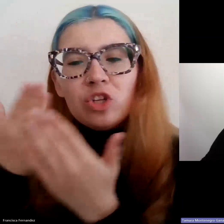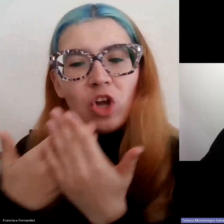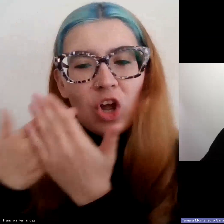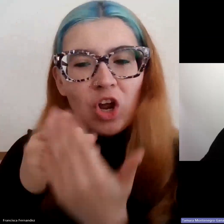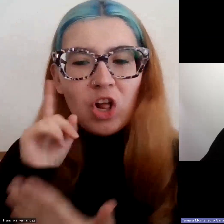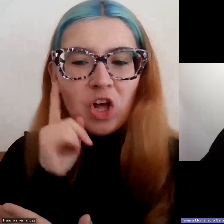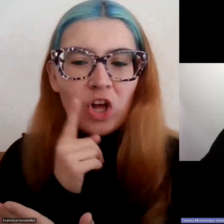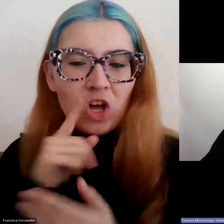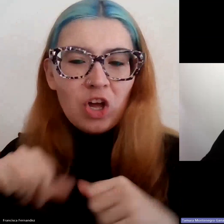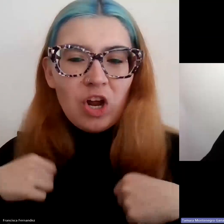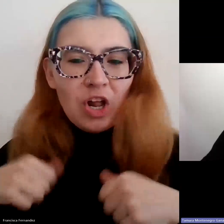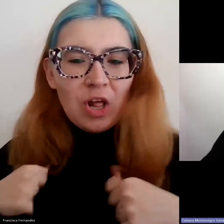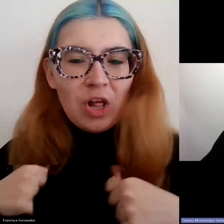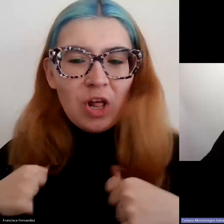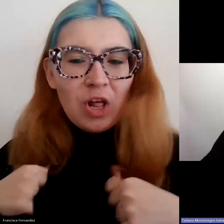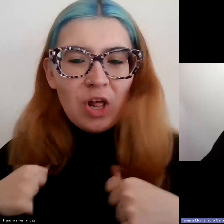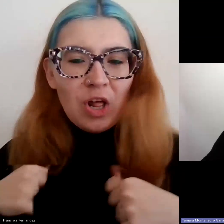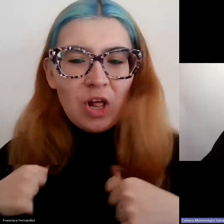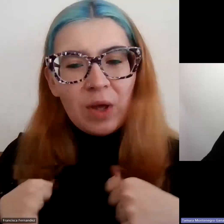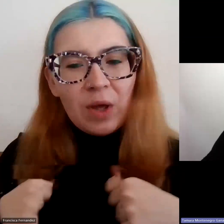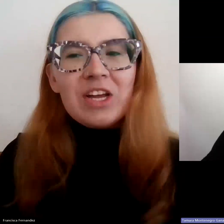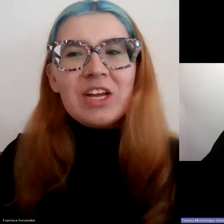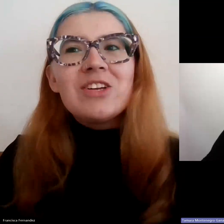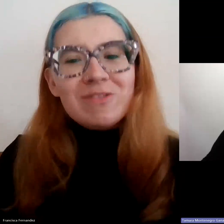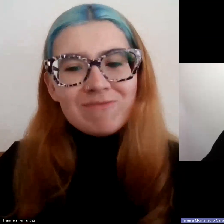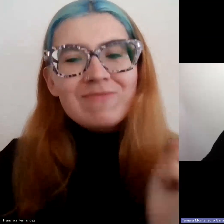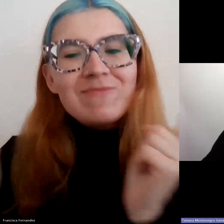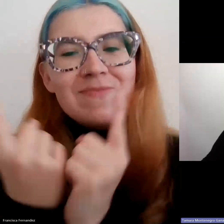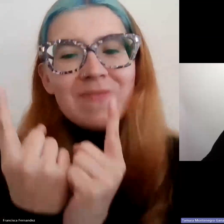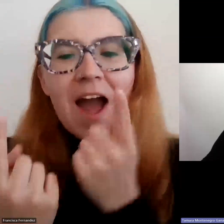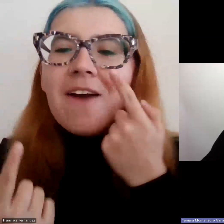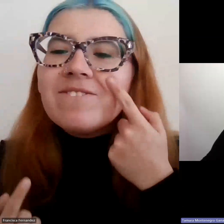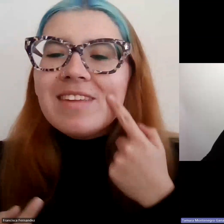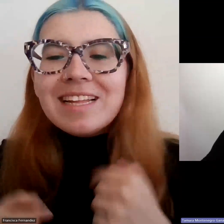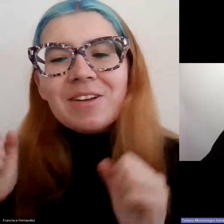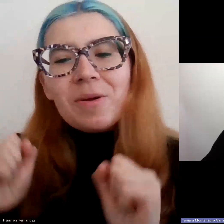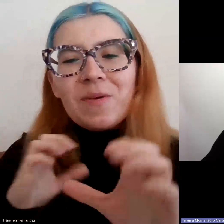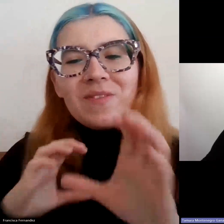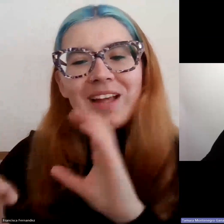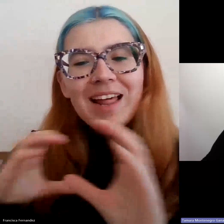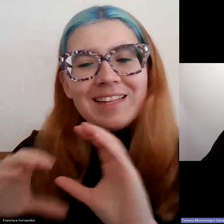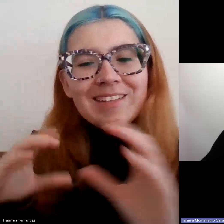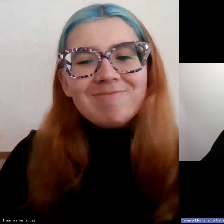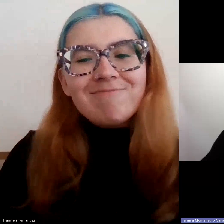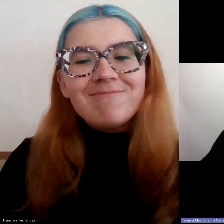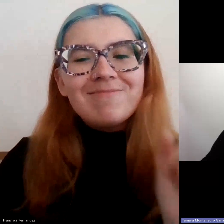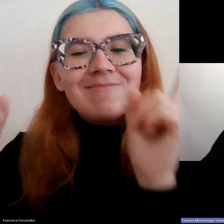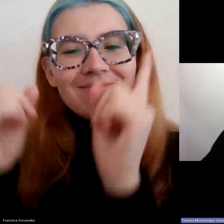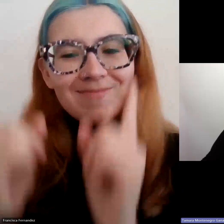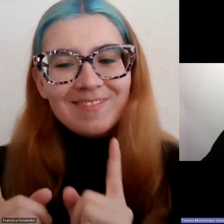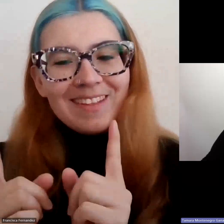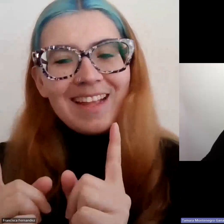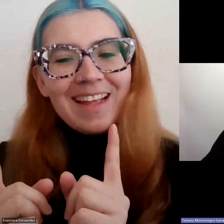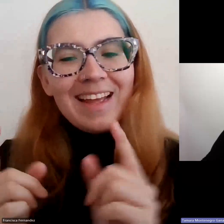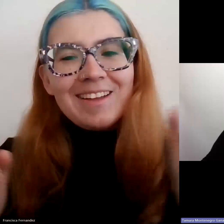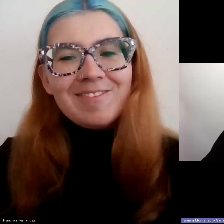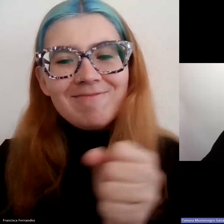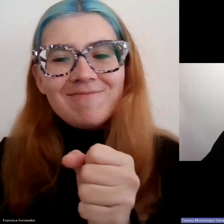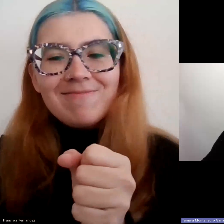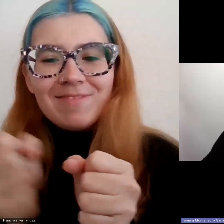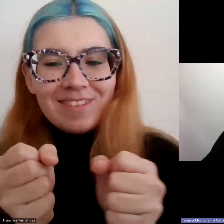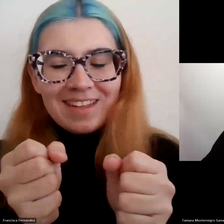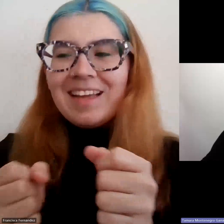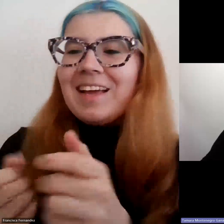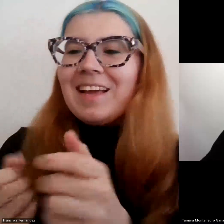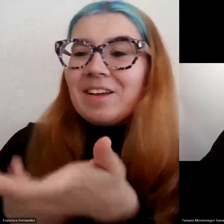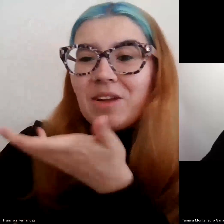finalmente traté de incluir a otros estudiantes, sordos jóvenes también, que se pudieran conocer para ver si podía tener esa